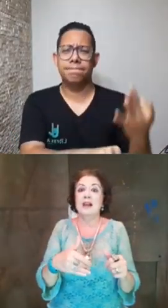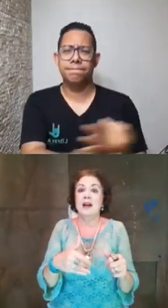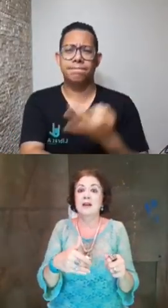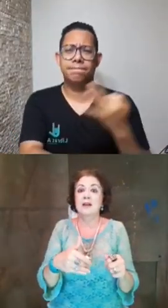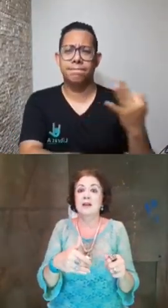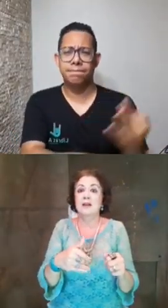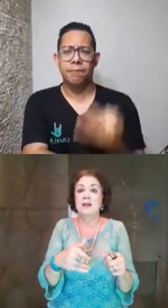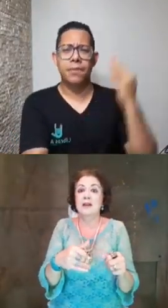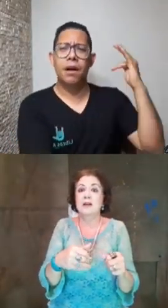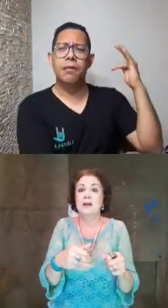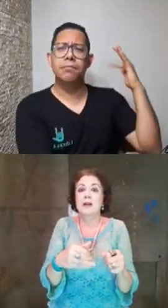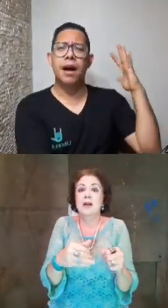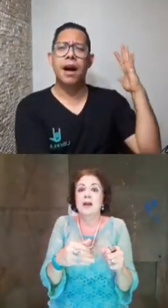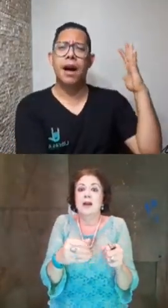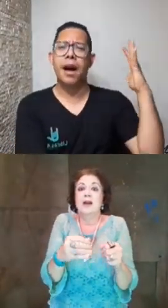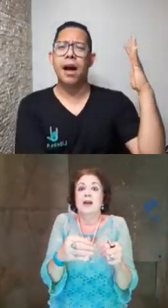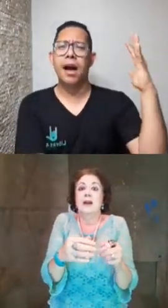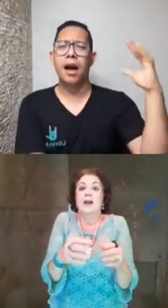jornada,